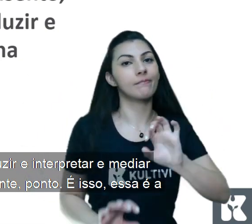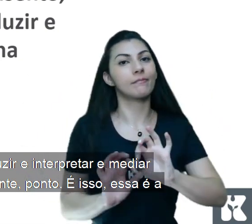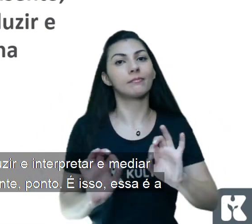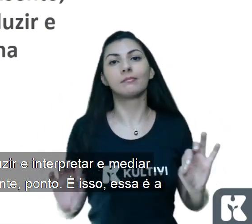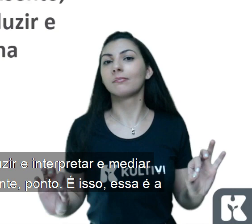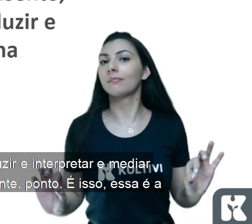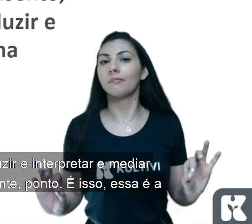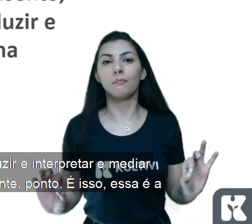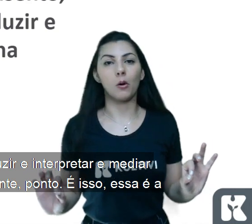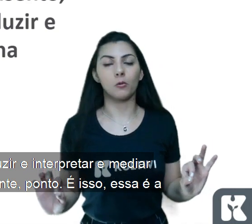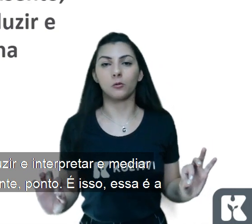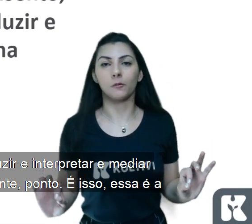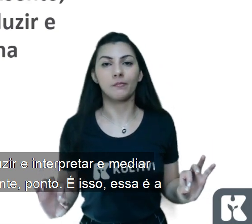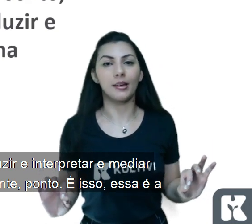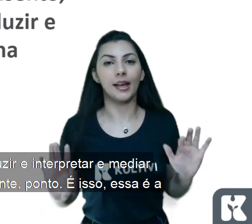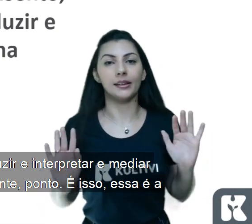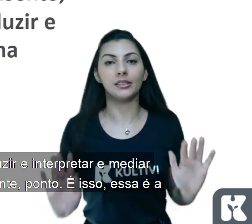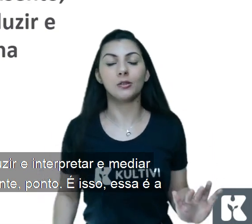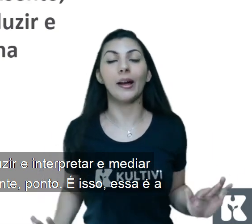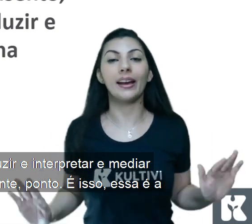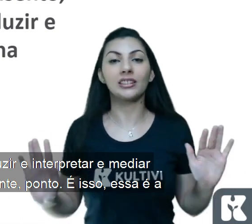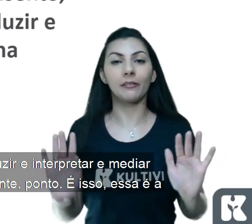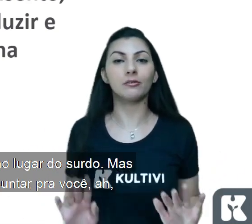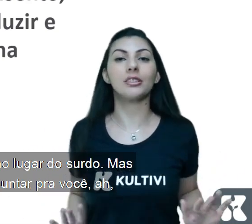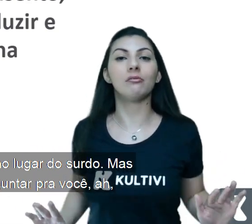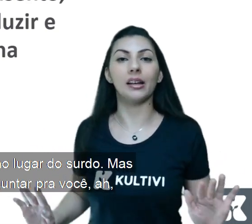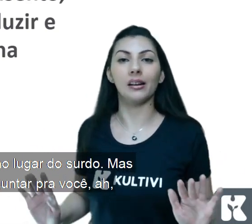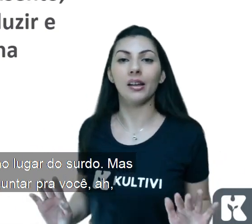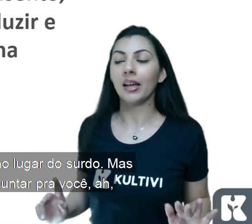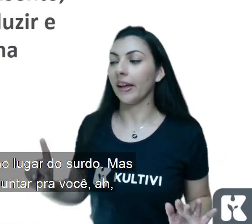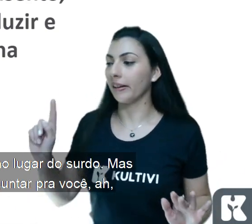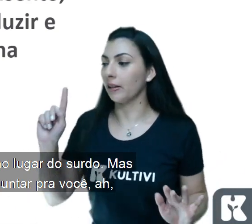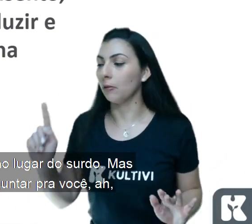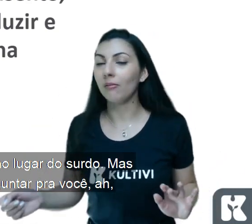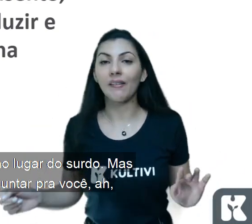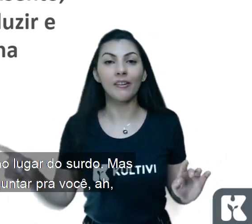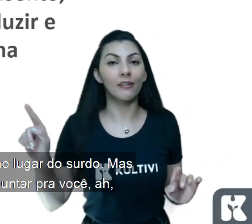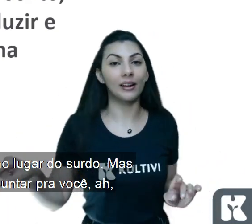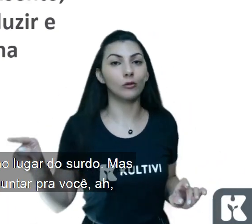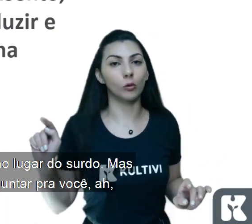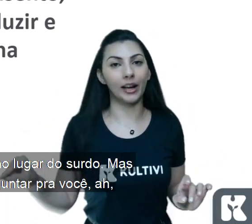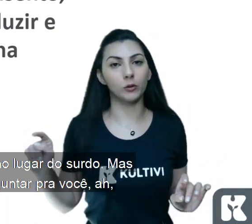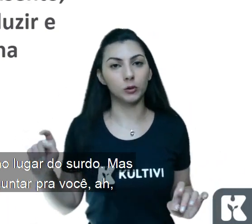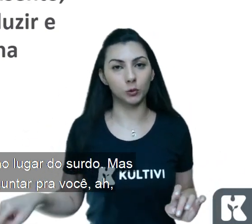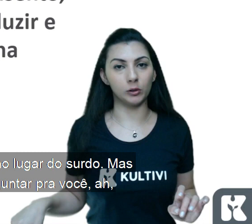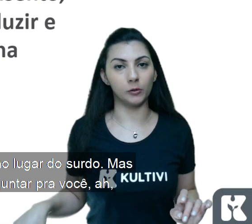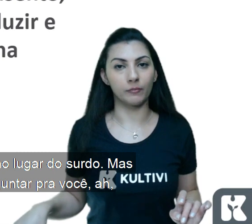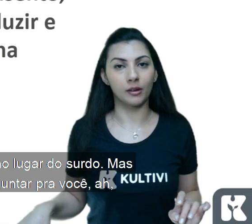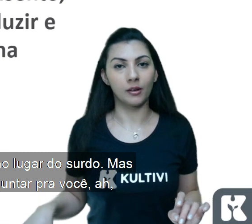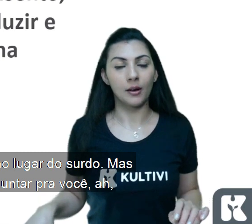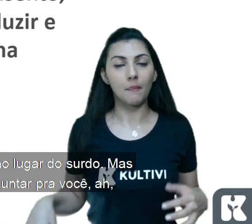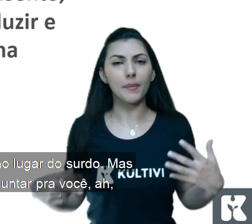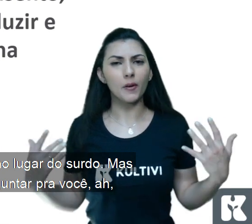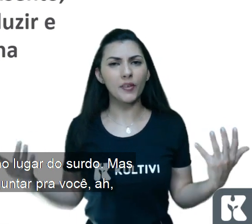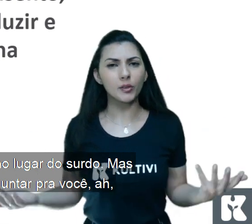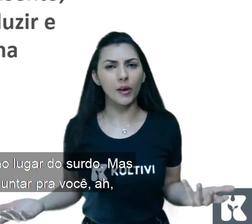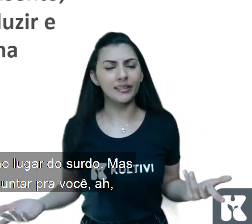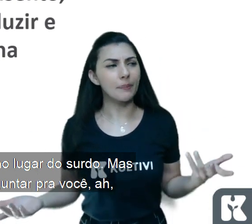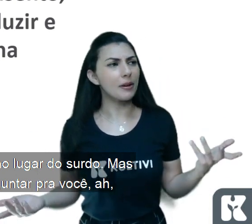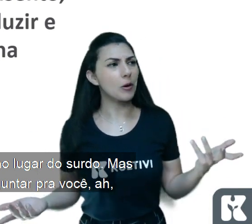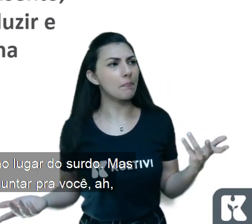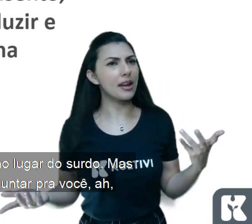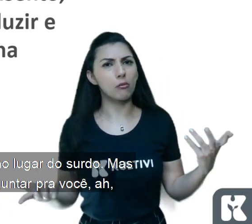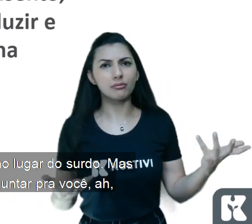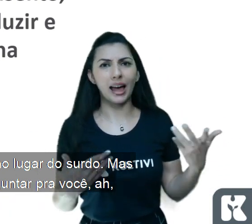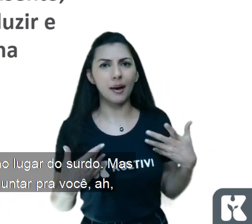ouvinte. Ponto. É isso, essa é a função dele. Ele nunca vai falar no lugar do surdo. Mas, professor,